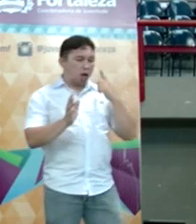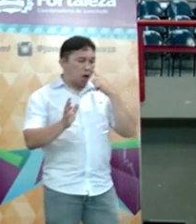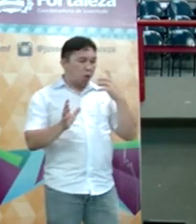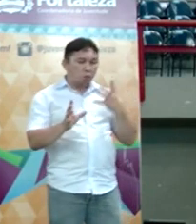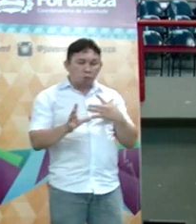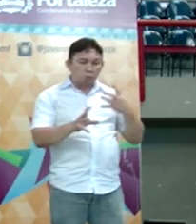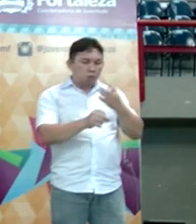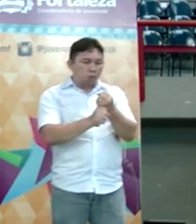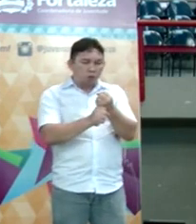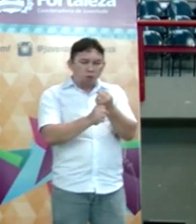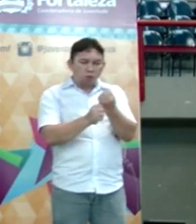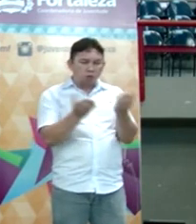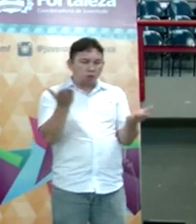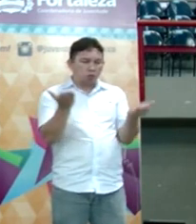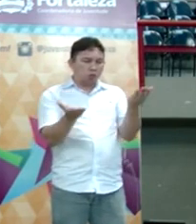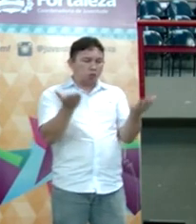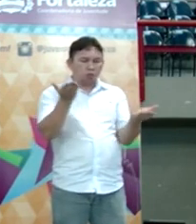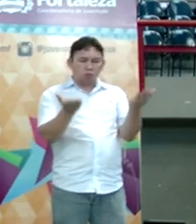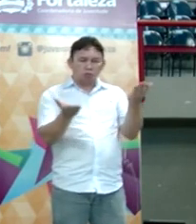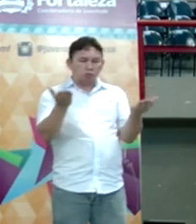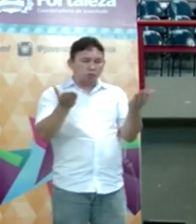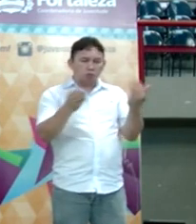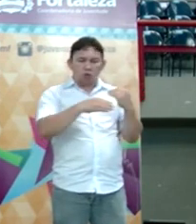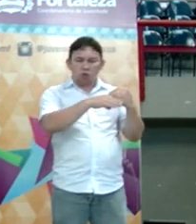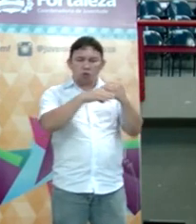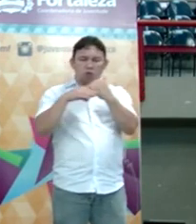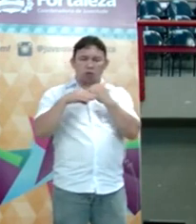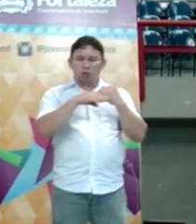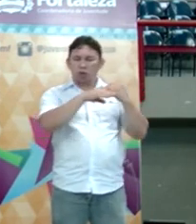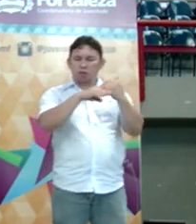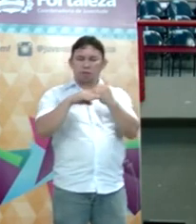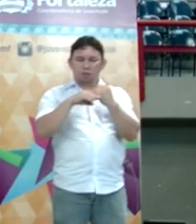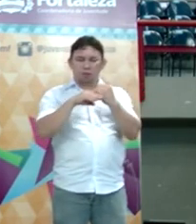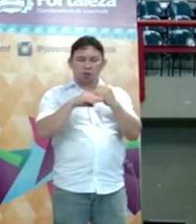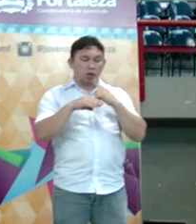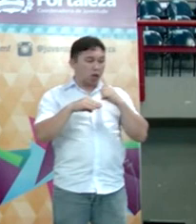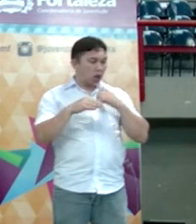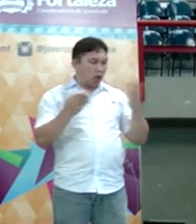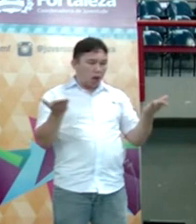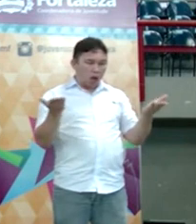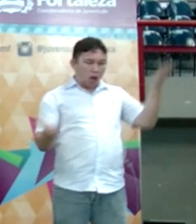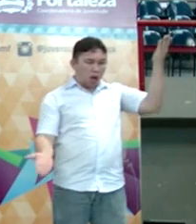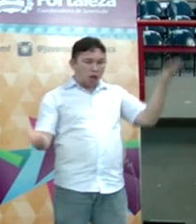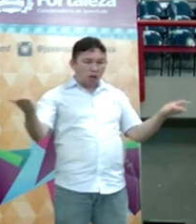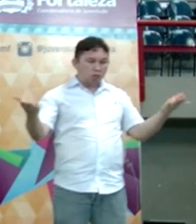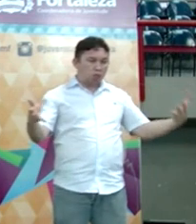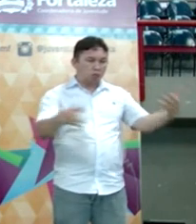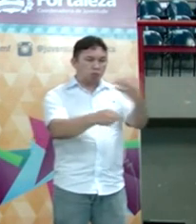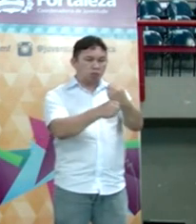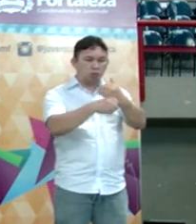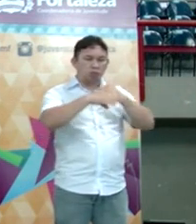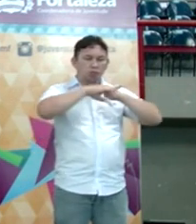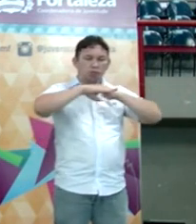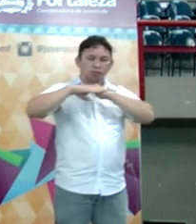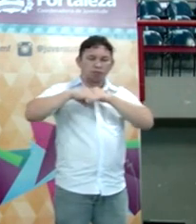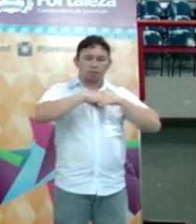de um conjunto. Então, eu tenho diversos elementos e quero encontrar um ponto que sirva de equilíbrio. Esse ponto que serve de equilíbrio,